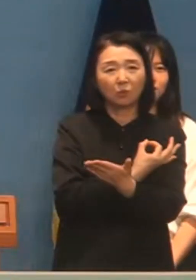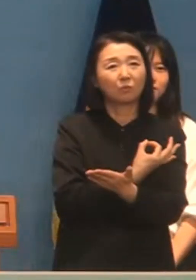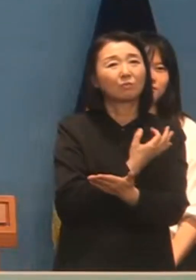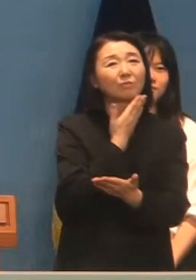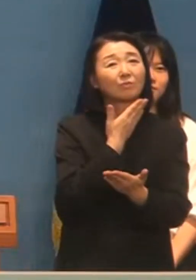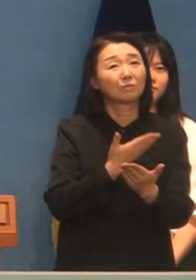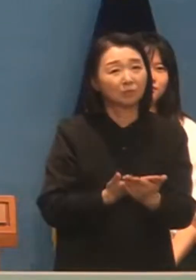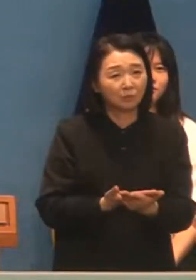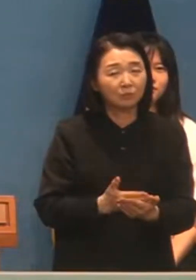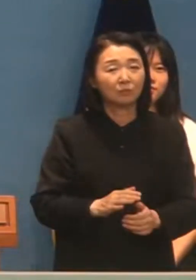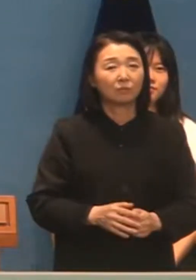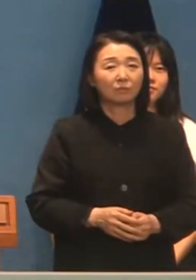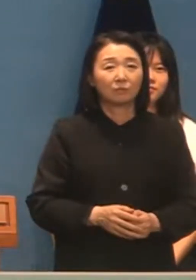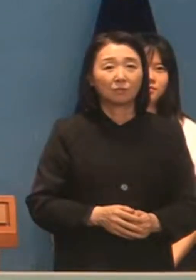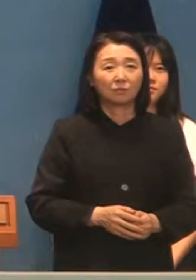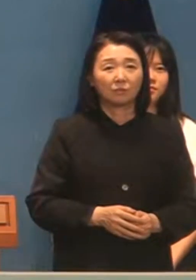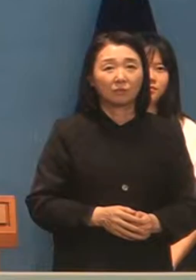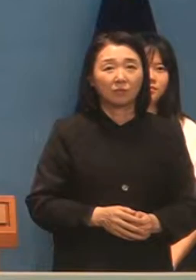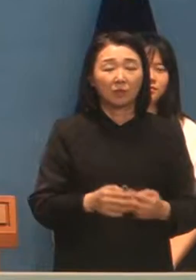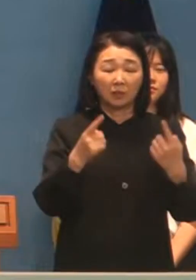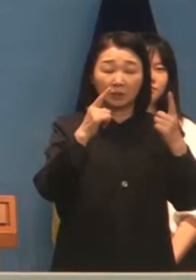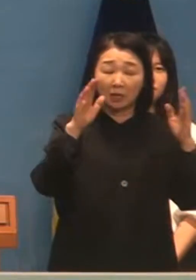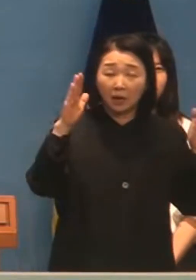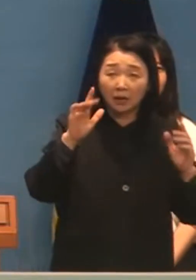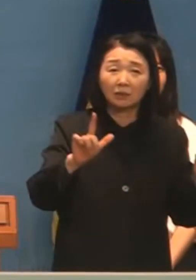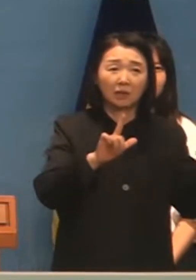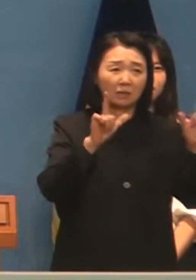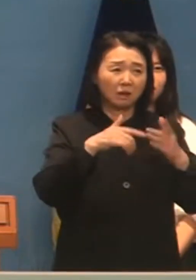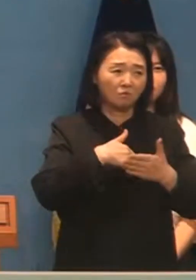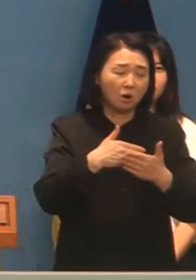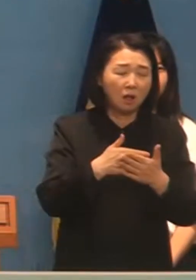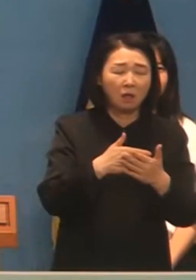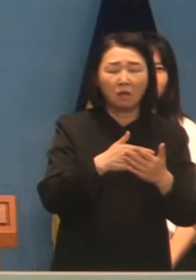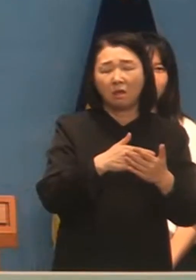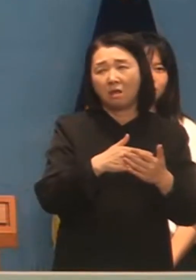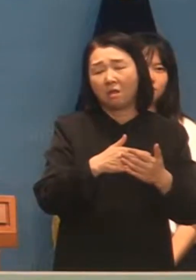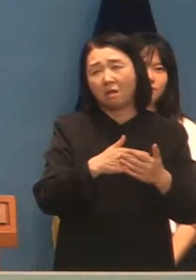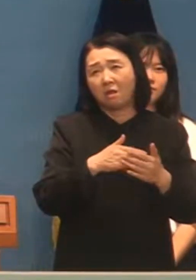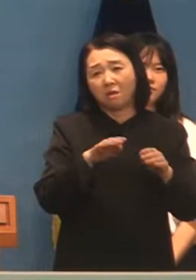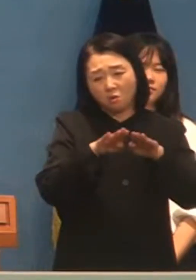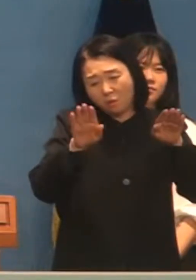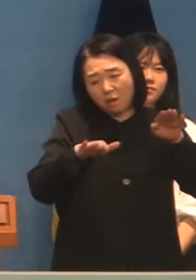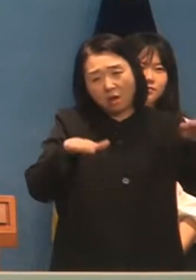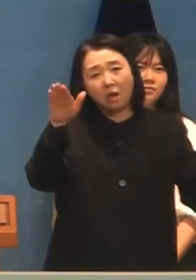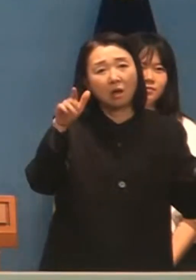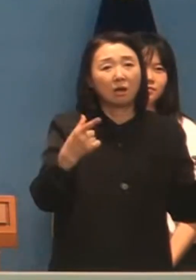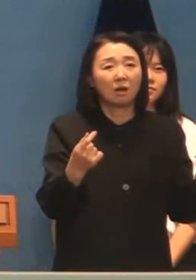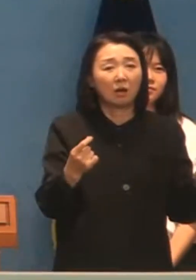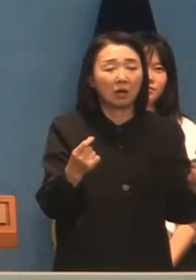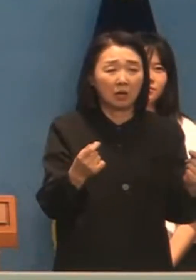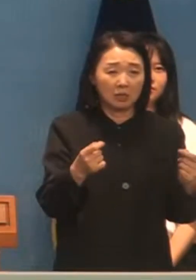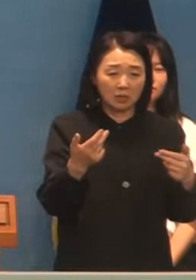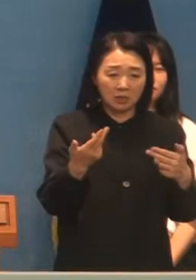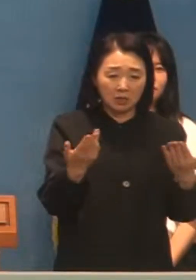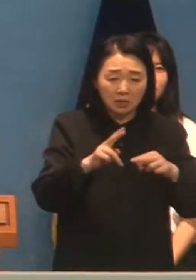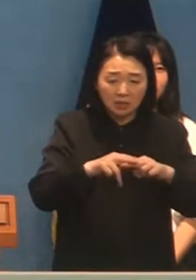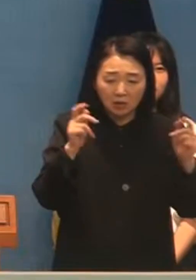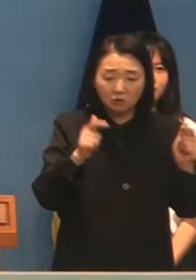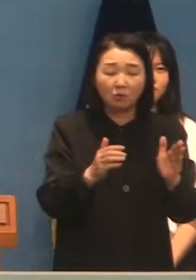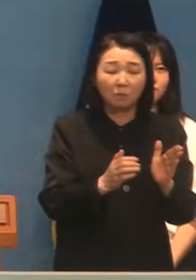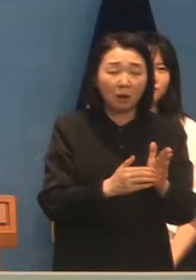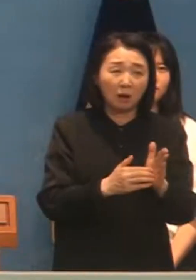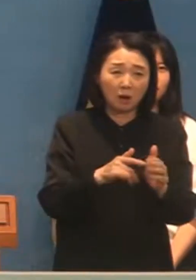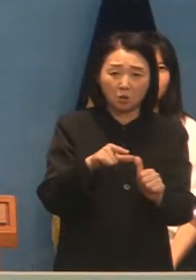합니다. 청년 대학생의 삶은 불안정하고 불평등합니다. 줄어든 양질의 일자리, 불안정한